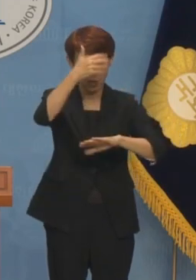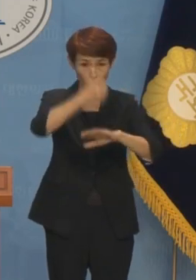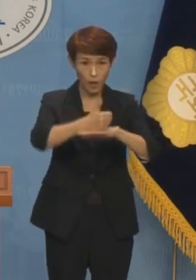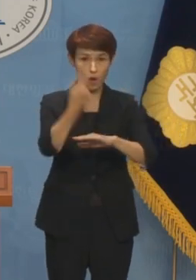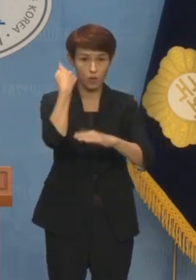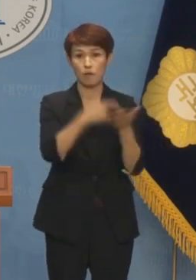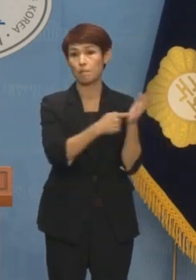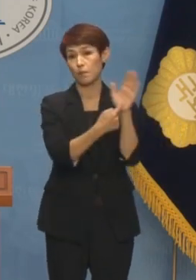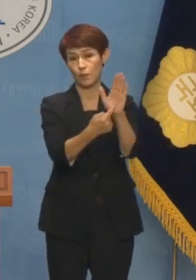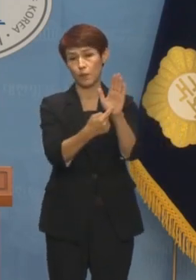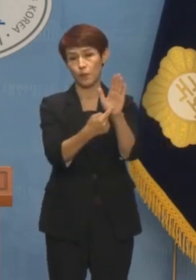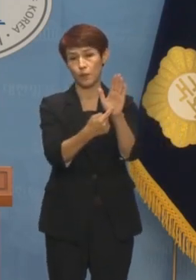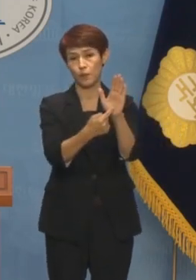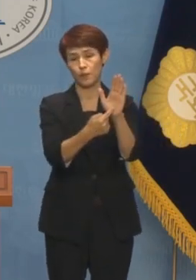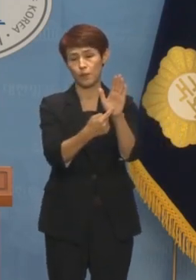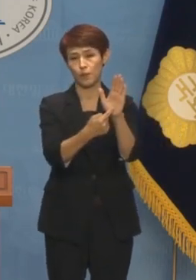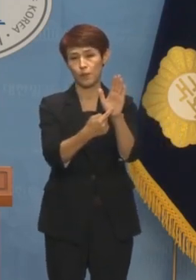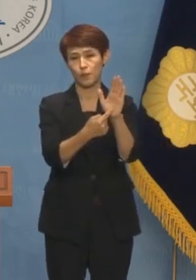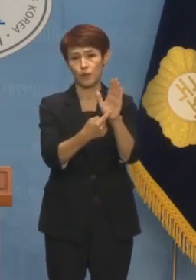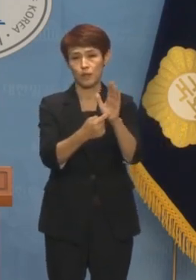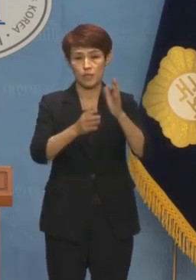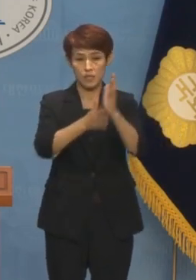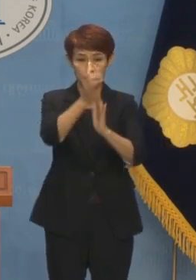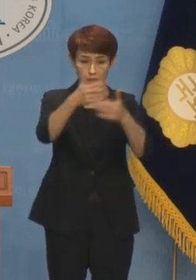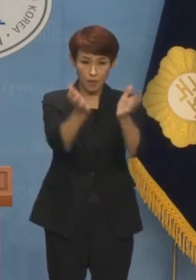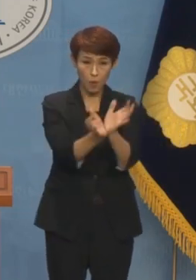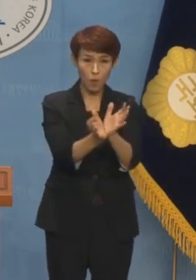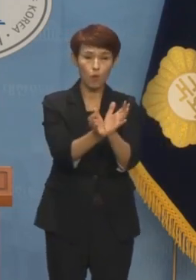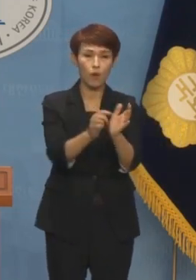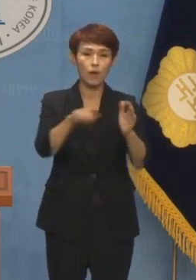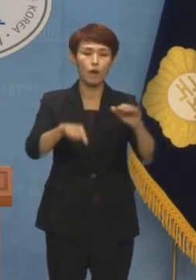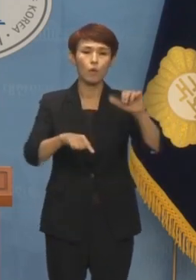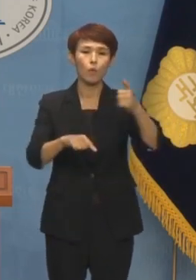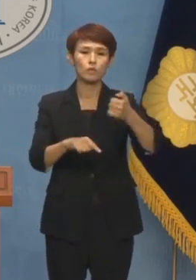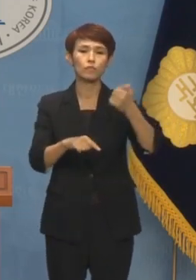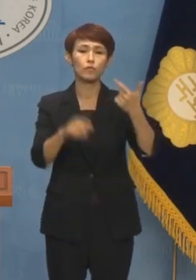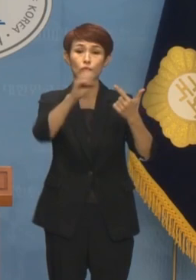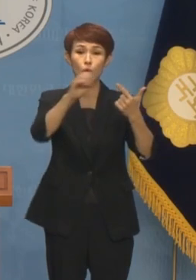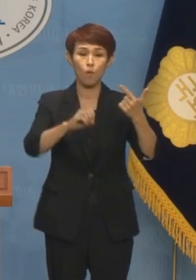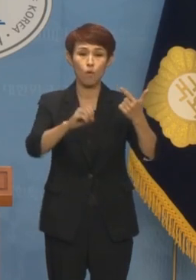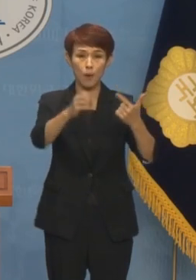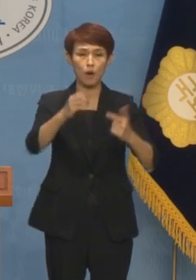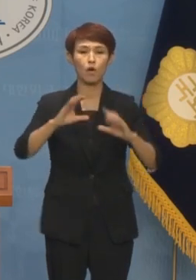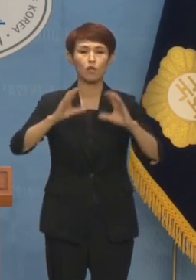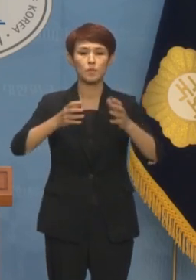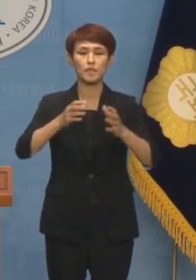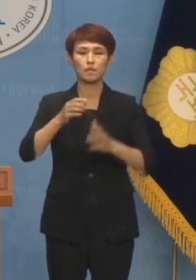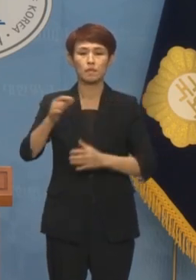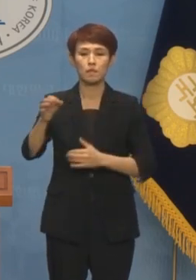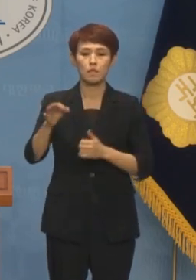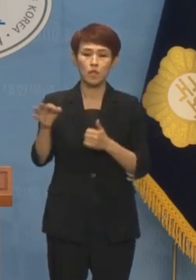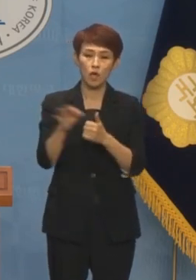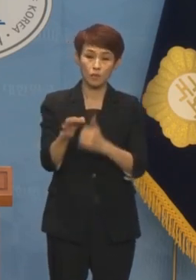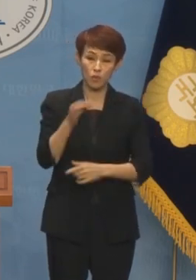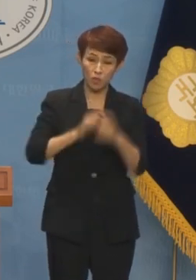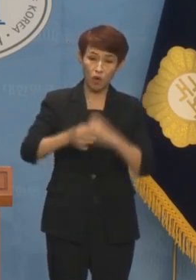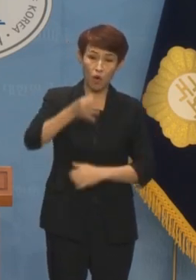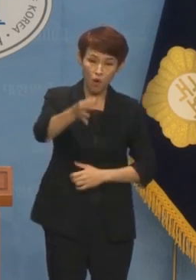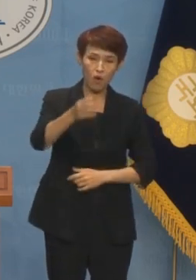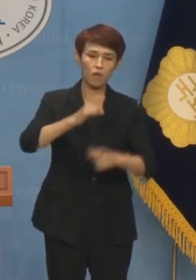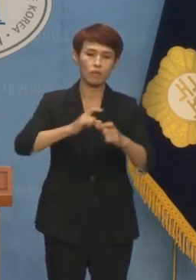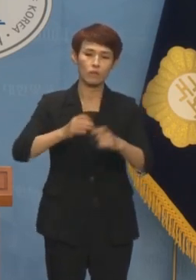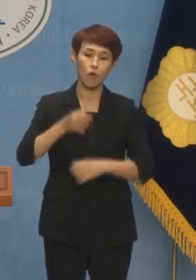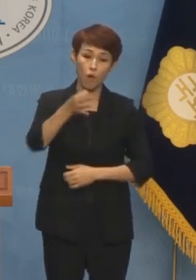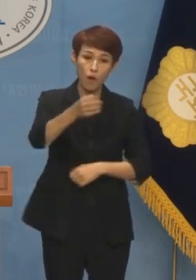어제 발표됐습니다. 시민대표단의 56%가 국민연금 더 내고 더 받겠다고